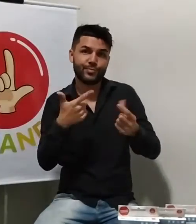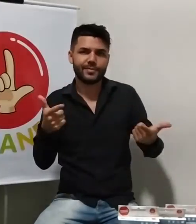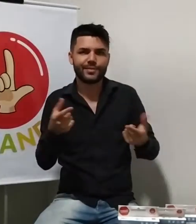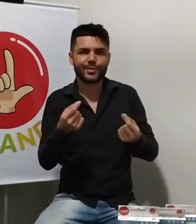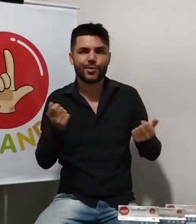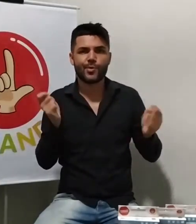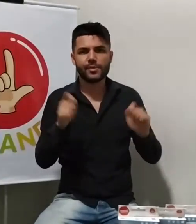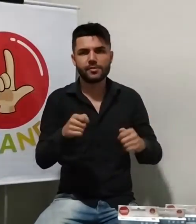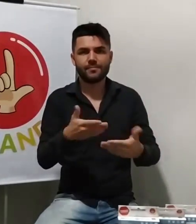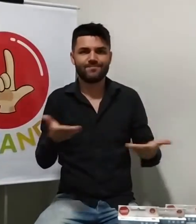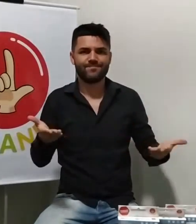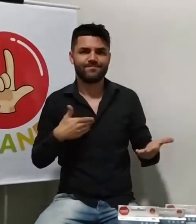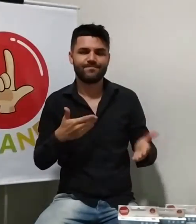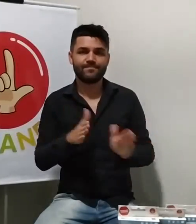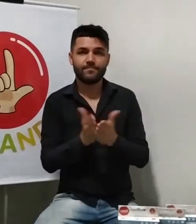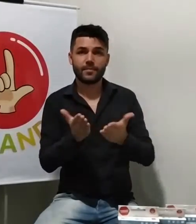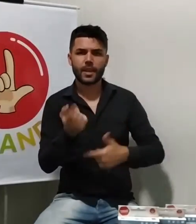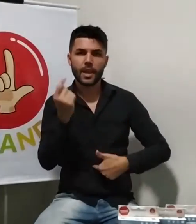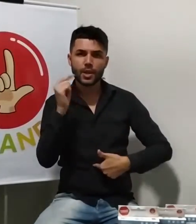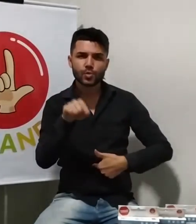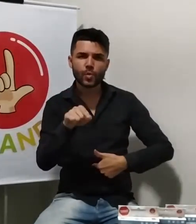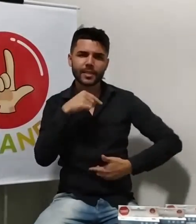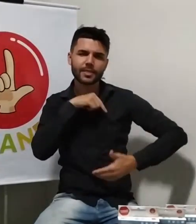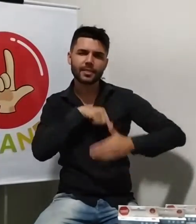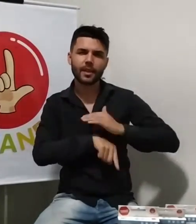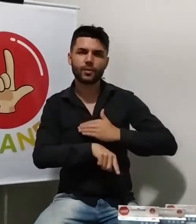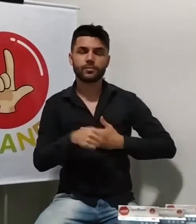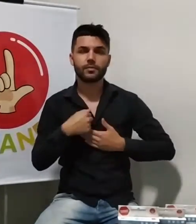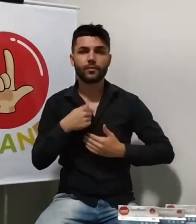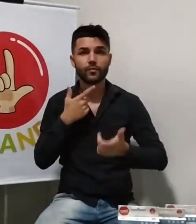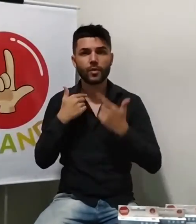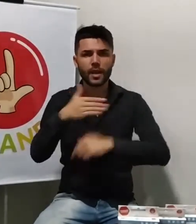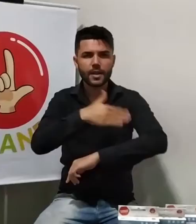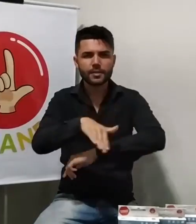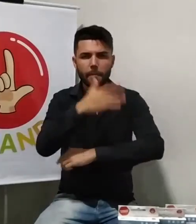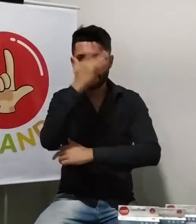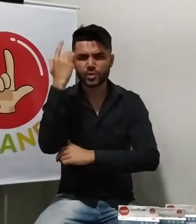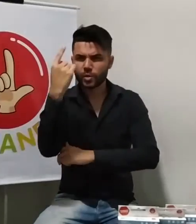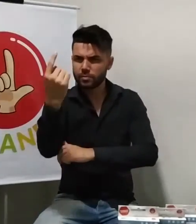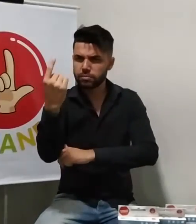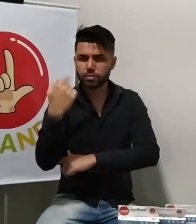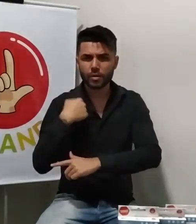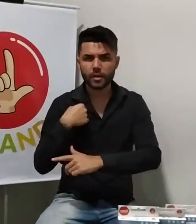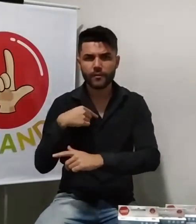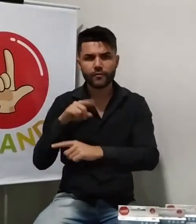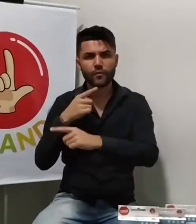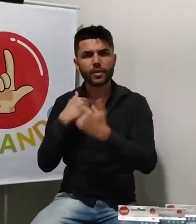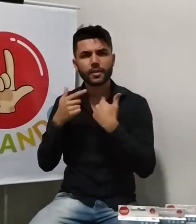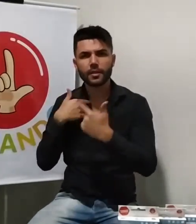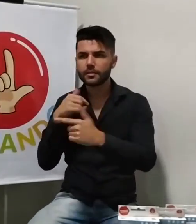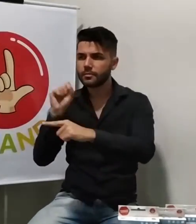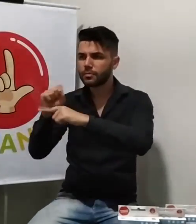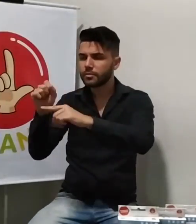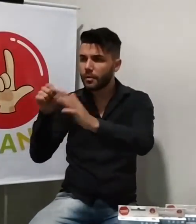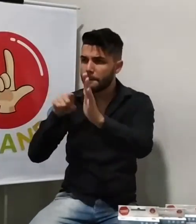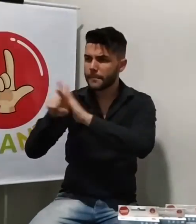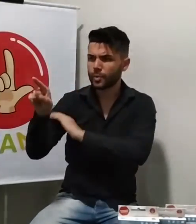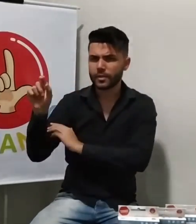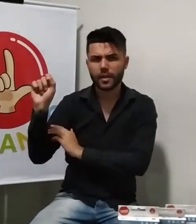bem que isso existia dentro de mim. Eu tinha vontade de parar as pessoas na rua e perguntar, puxa, como é que você fez? Como é que foi isso? Eu não sei se você já teve